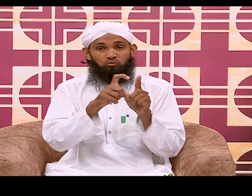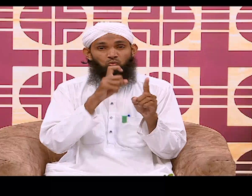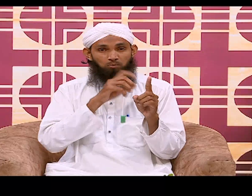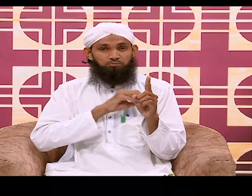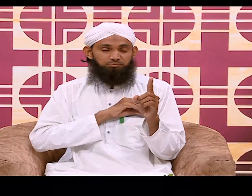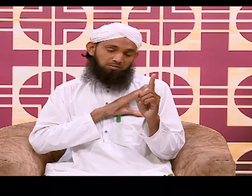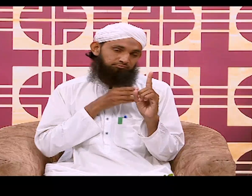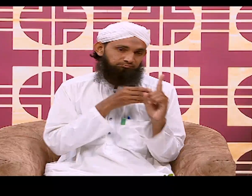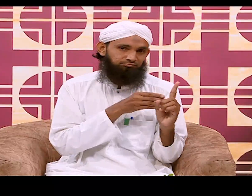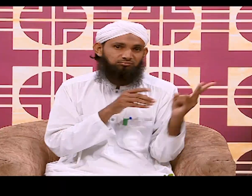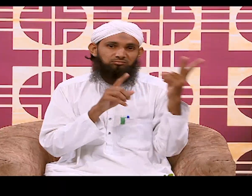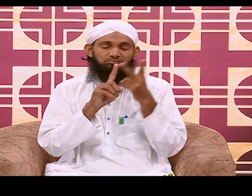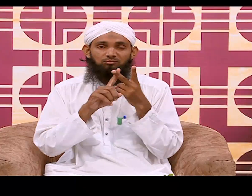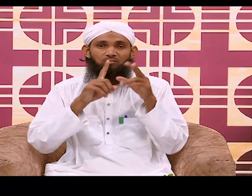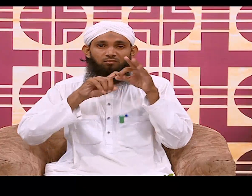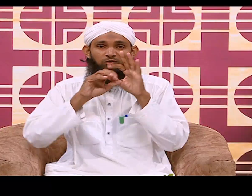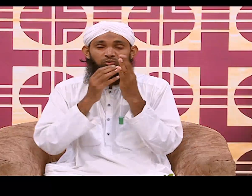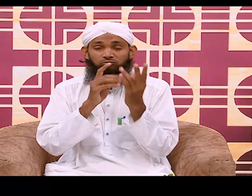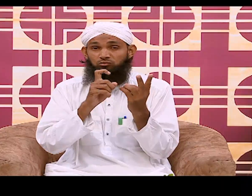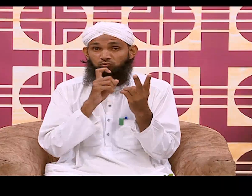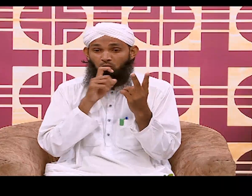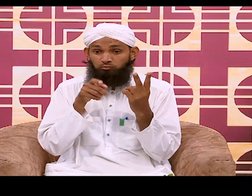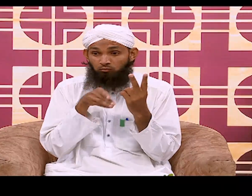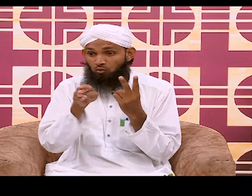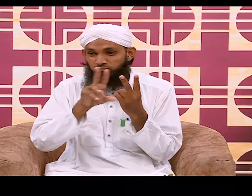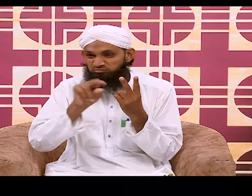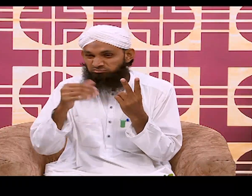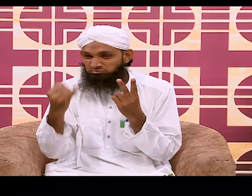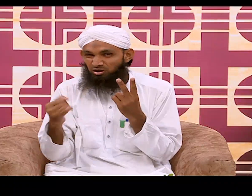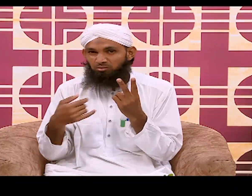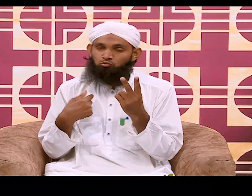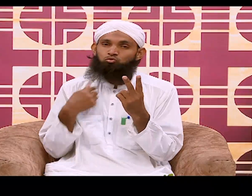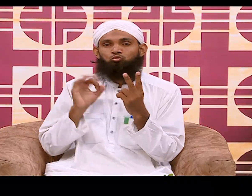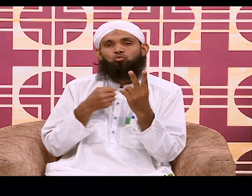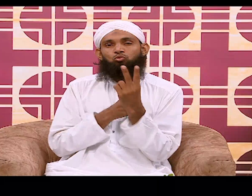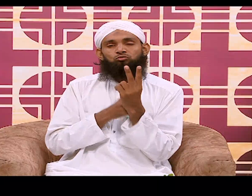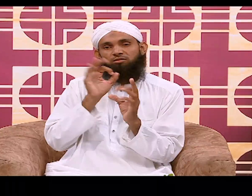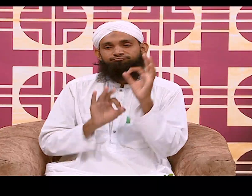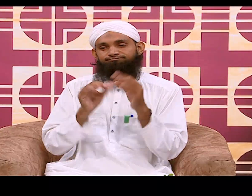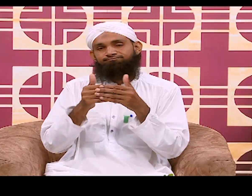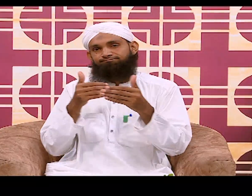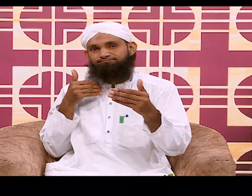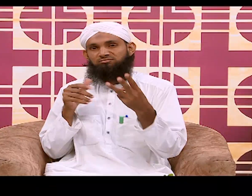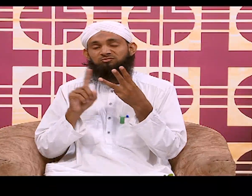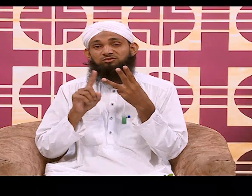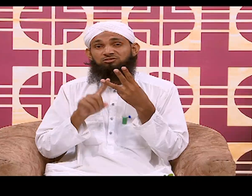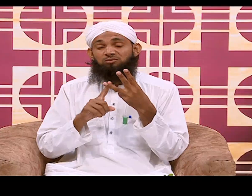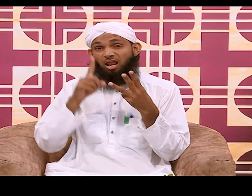بجا لانا، نمبر 2 شریعت کے منع کیے ہوئے کاموں سے بچتے رہنا، نمبر 3 اور تقدیر